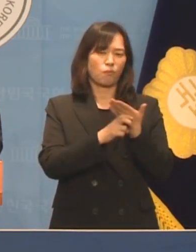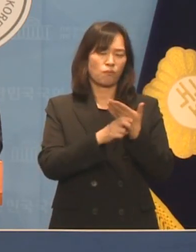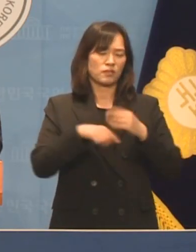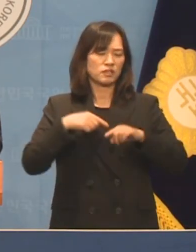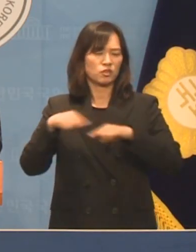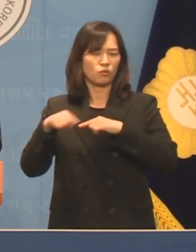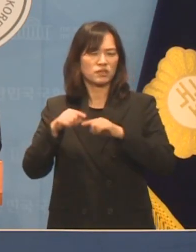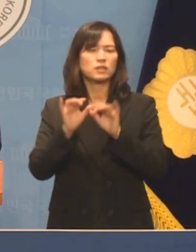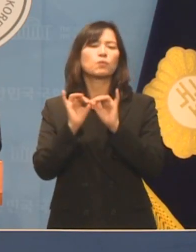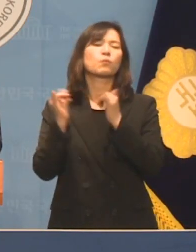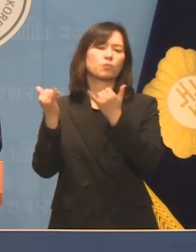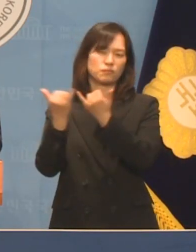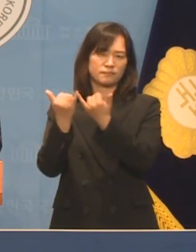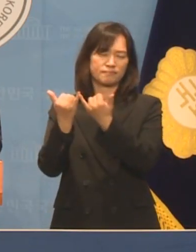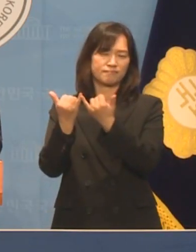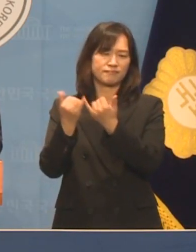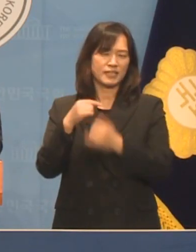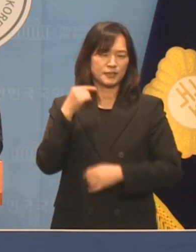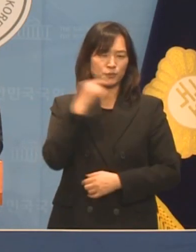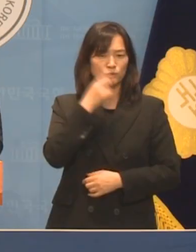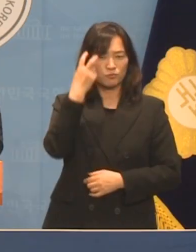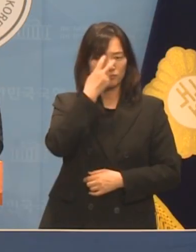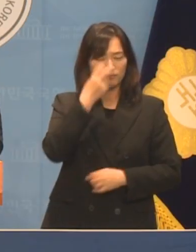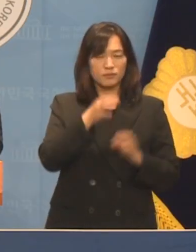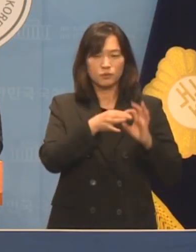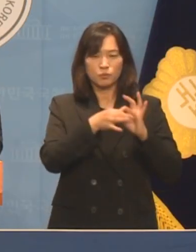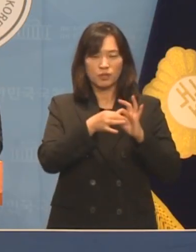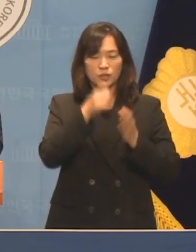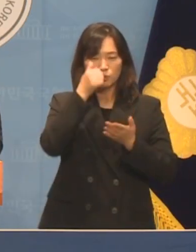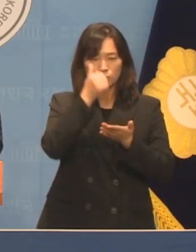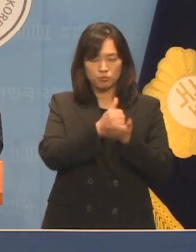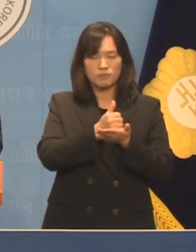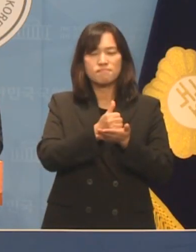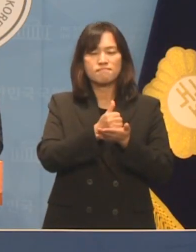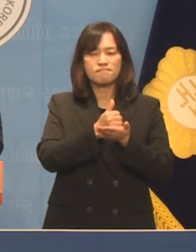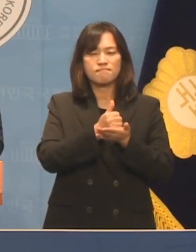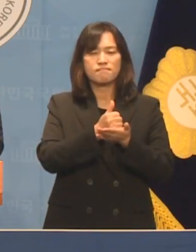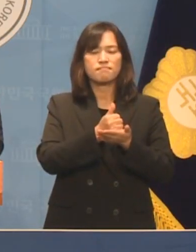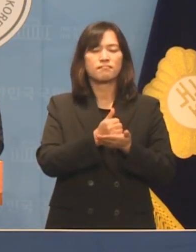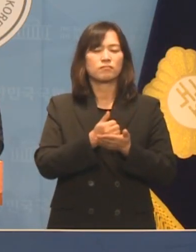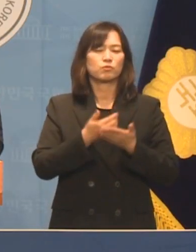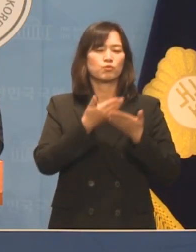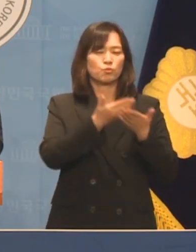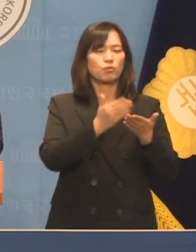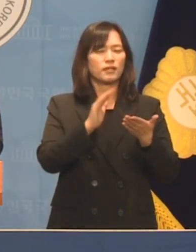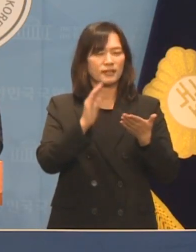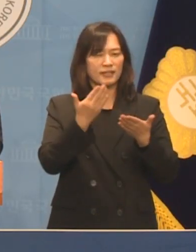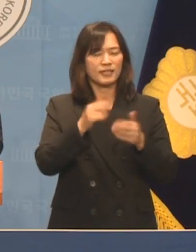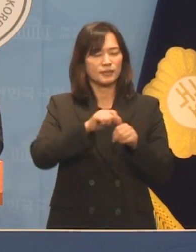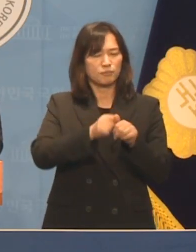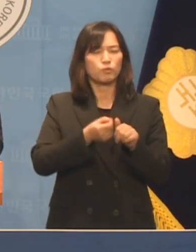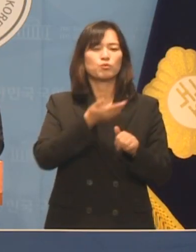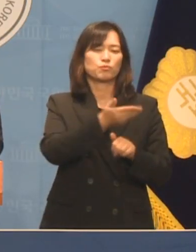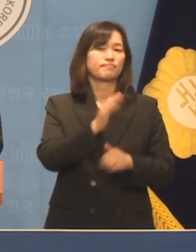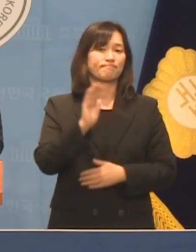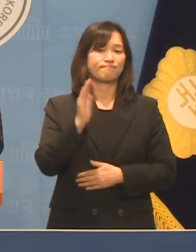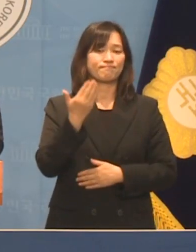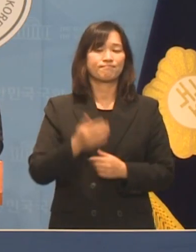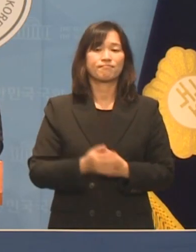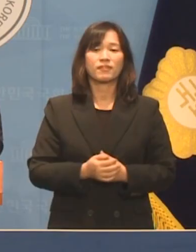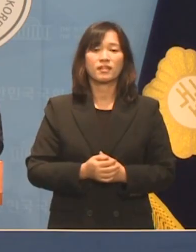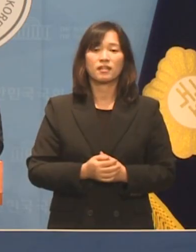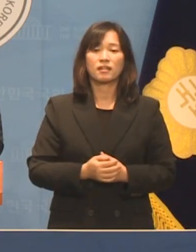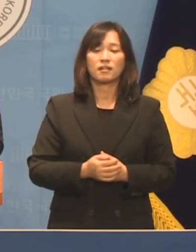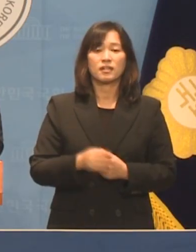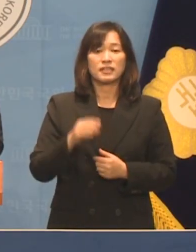정치 공동체였습니다. 철저한 수사를 통해서 죗값을 받아야 마땅한 처벌을 받아야 할 것입니다.